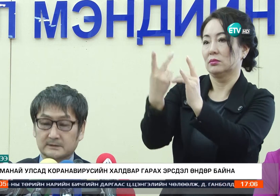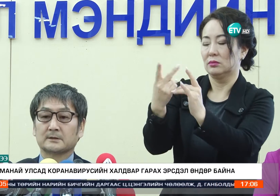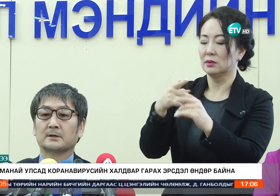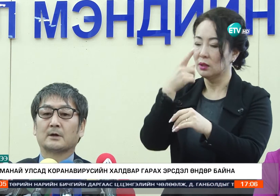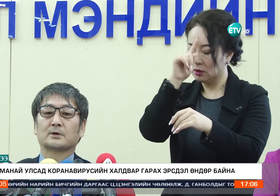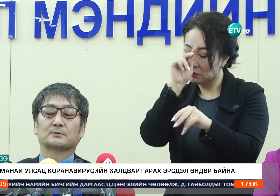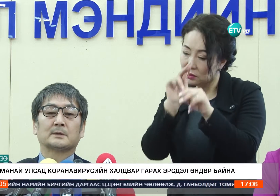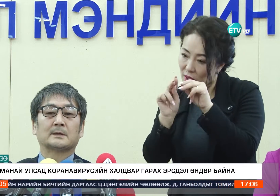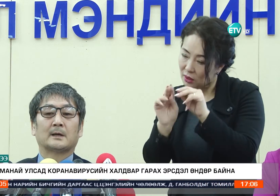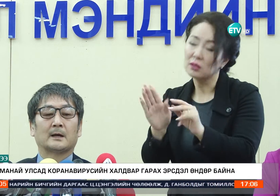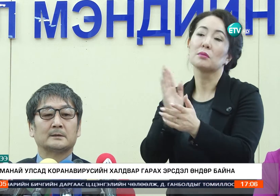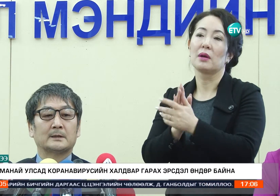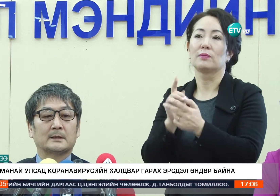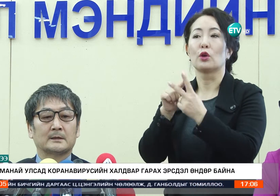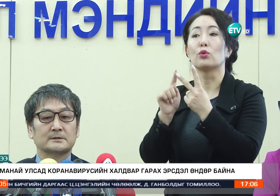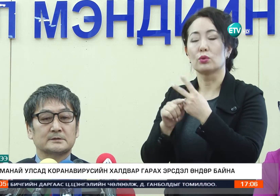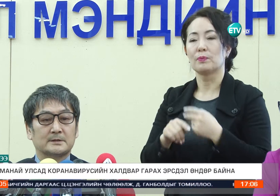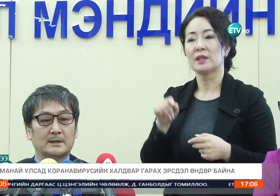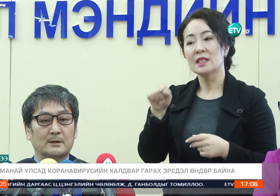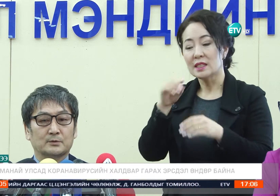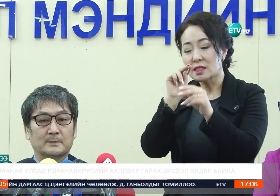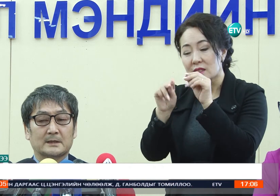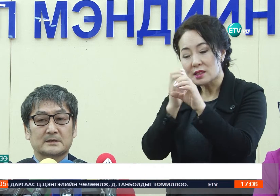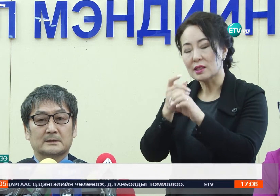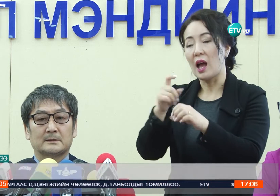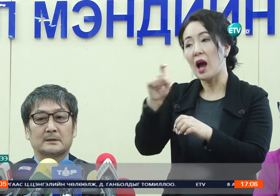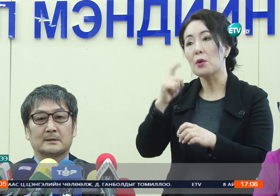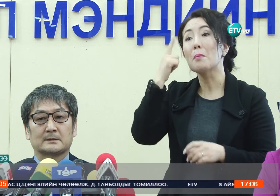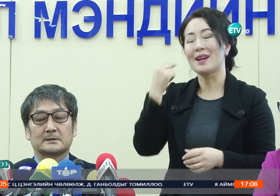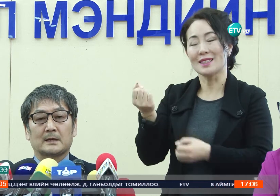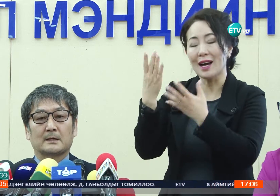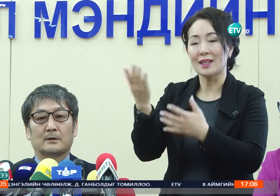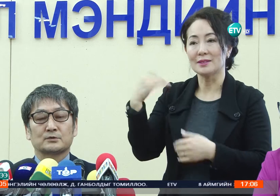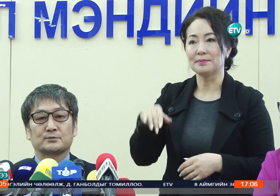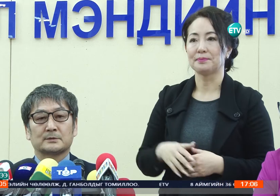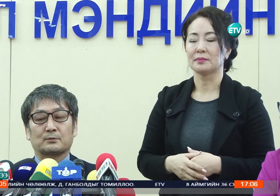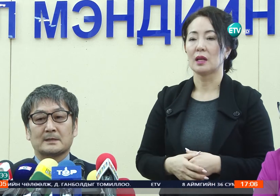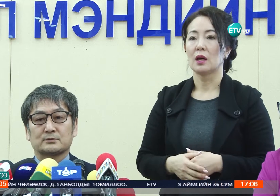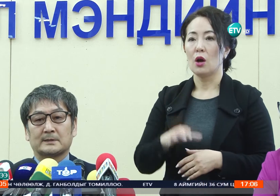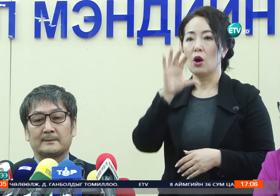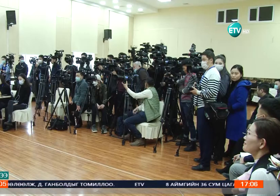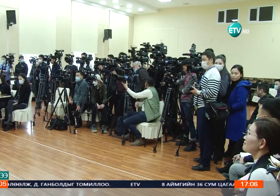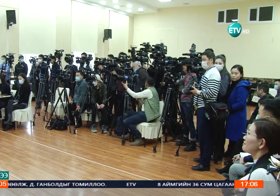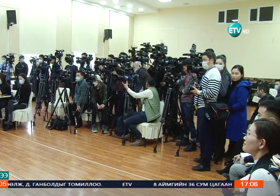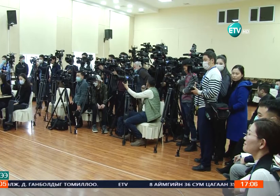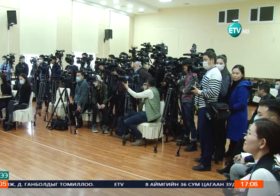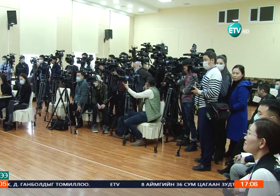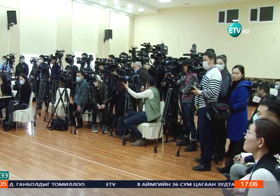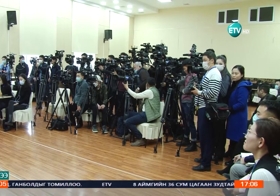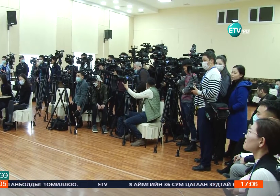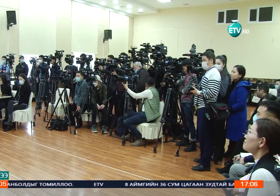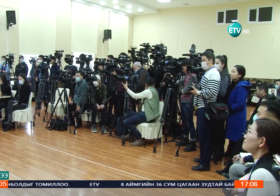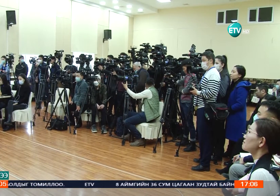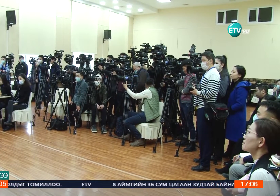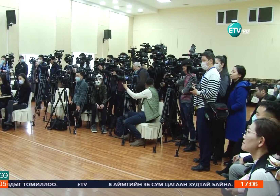эмчийн хяналтанд ороод байна. А энэний шинжилгээний хариу бол маргааш гарна. За онцлогийн тухай асуулаа. Дэлхийн эрүүл